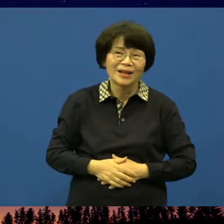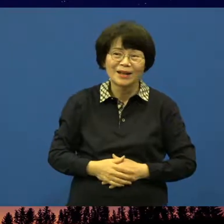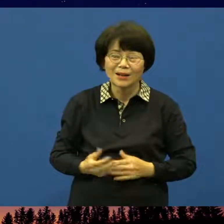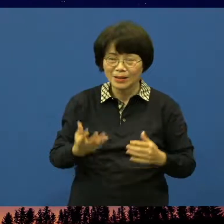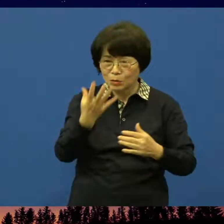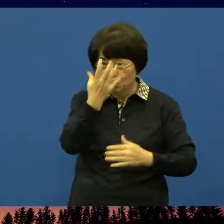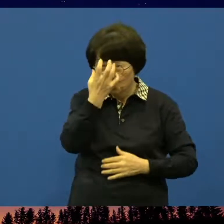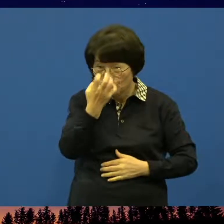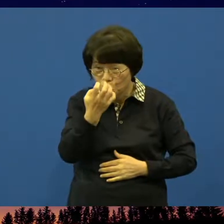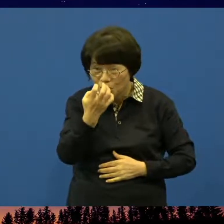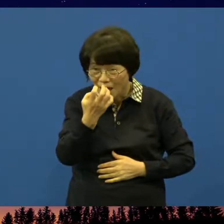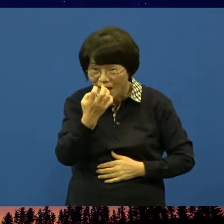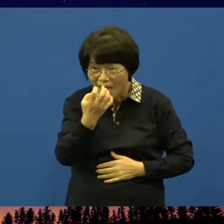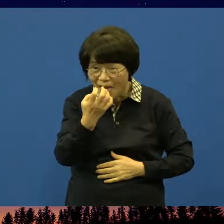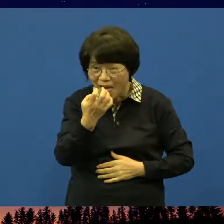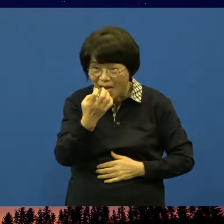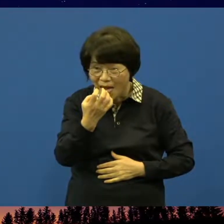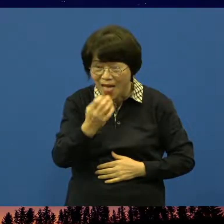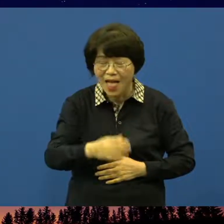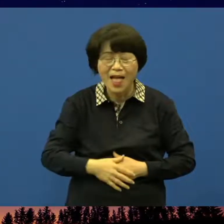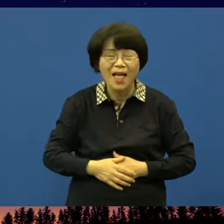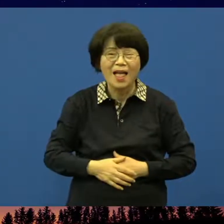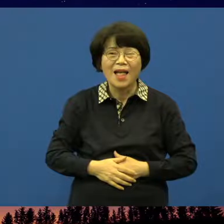왜 그래요?